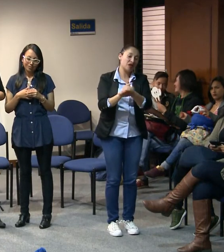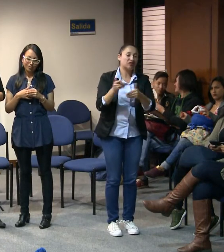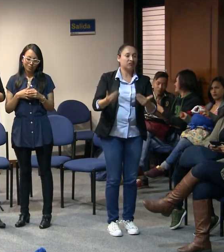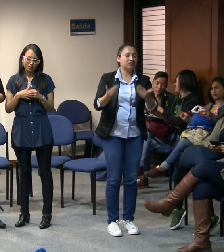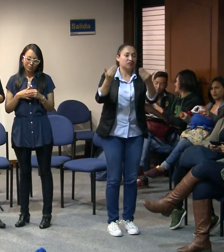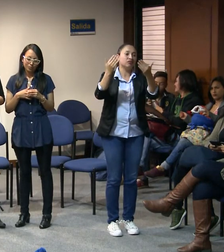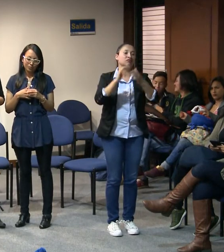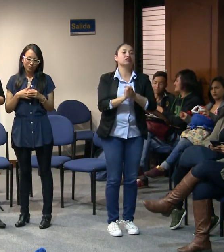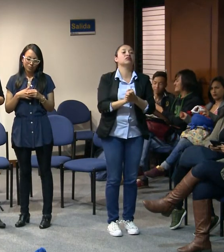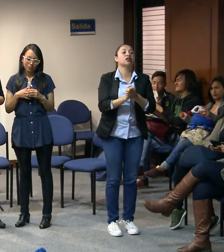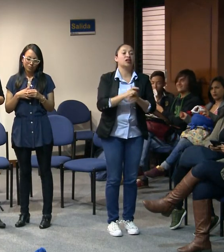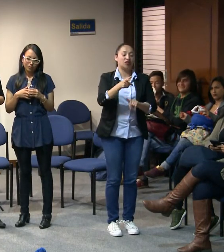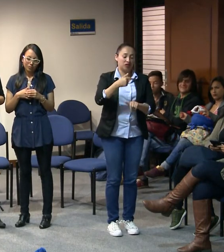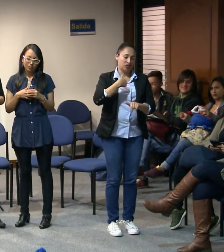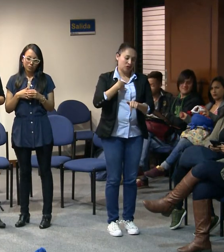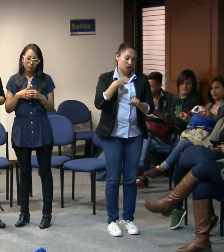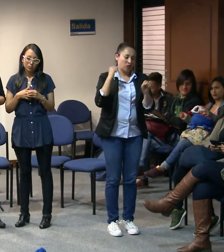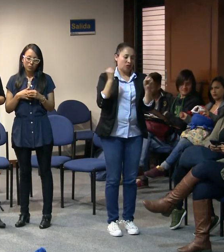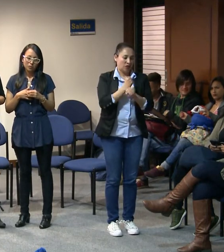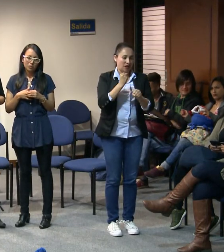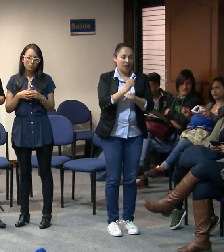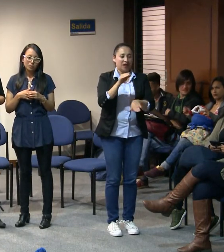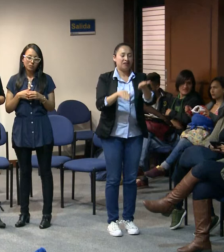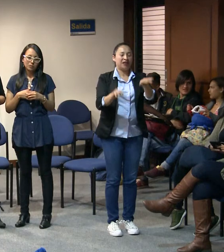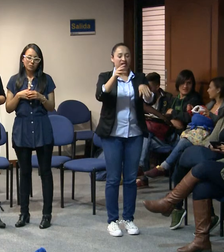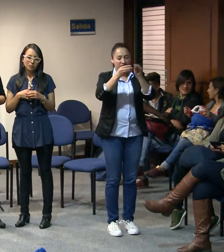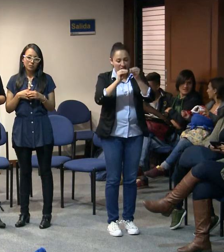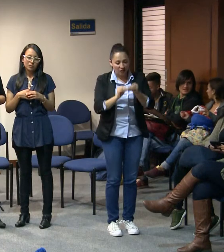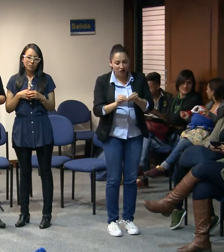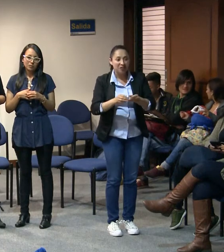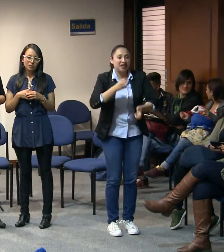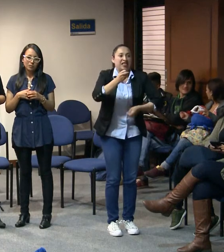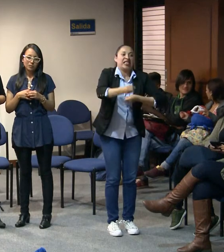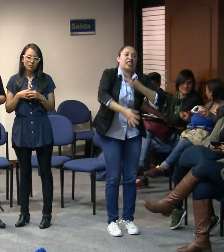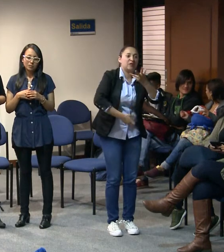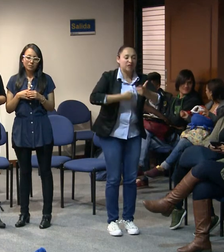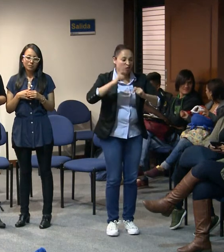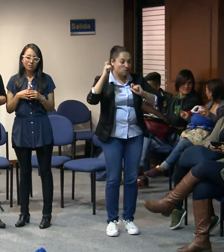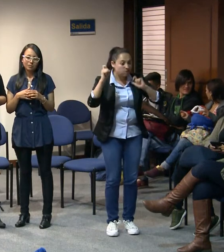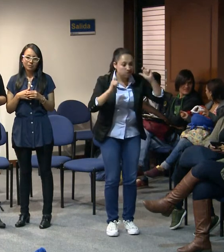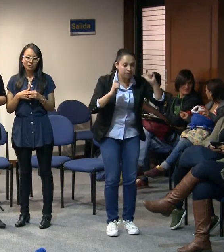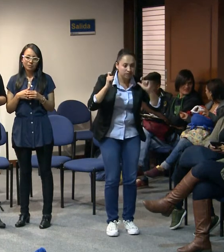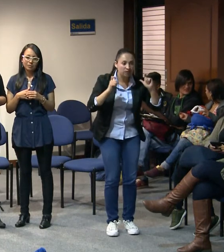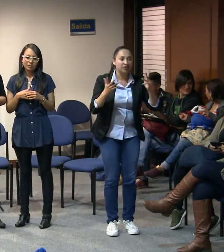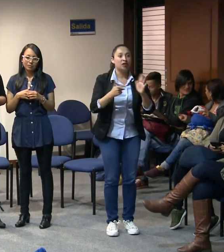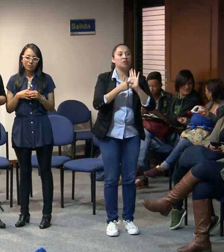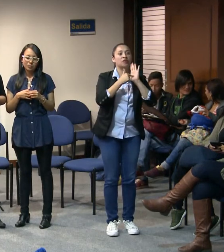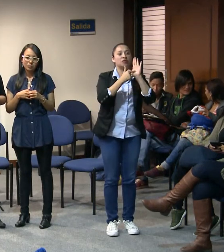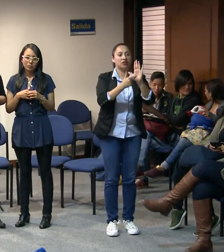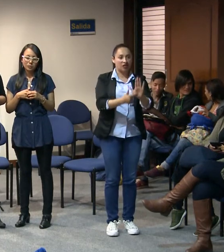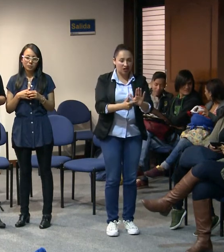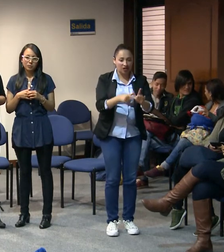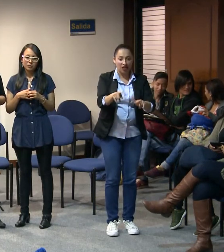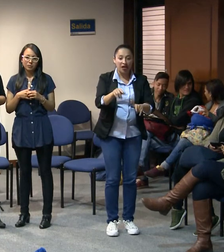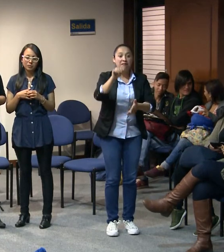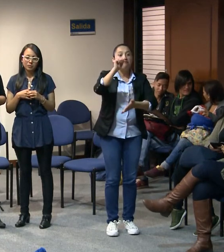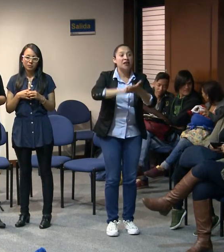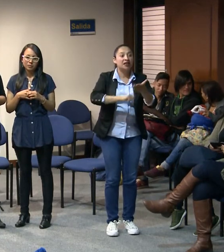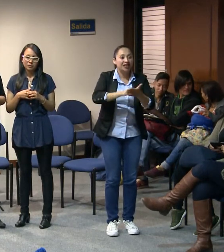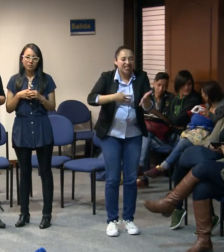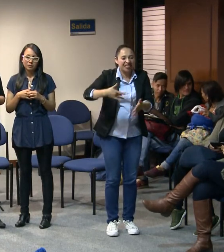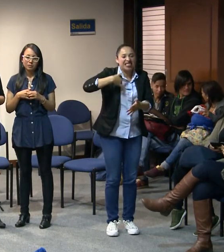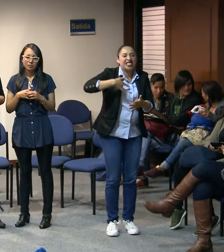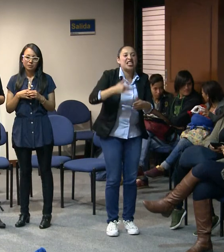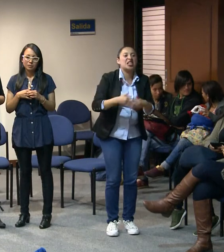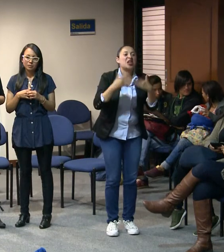entonces trabajaría más como desde la forma de expresión, como demostrarle que algún material se siente